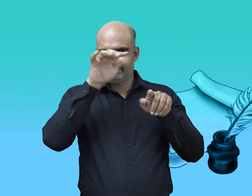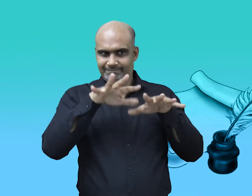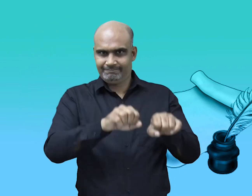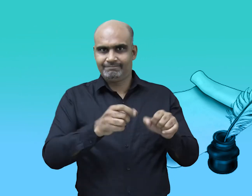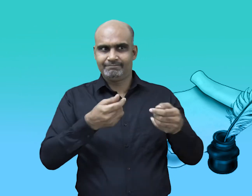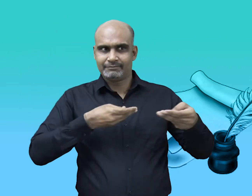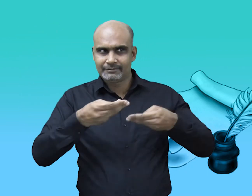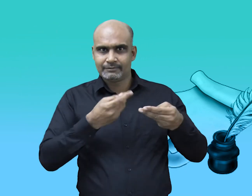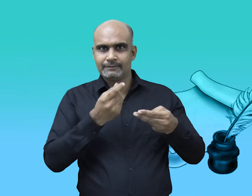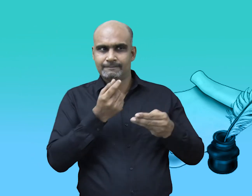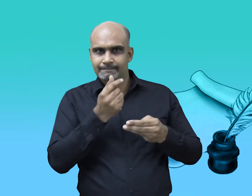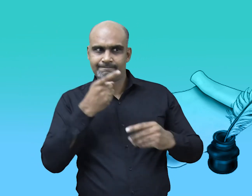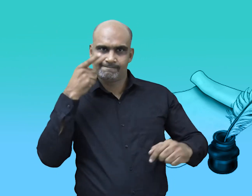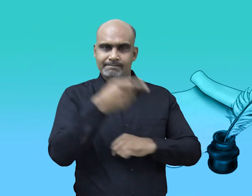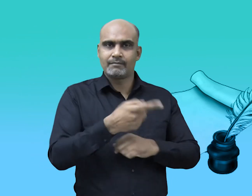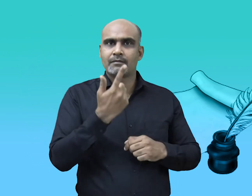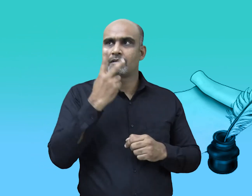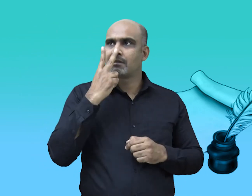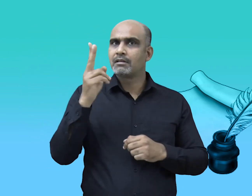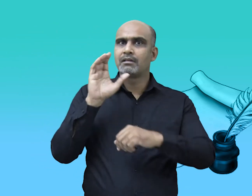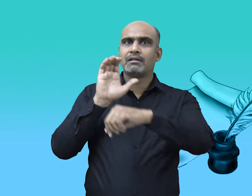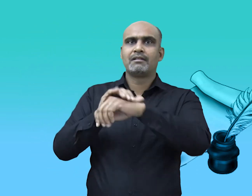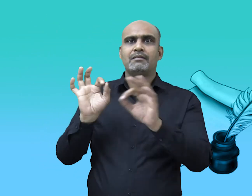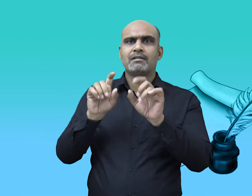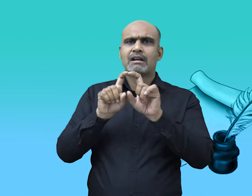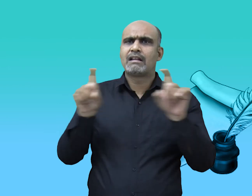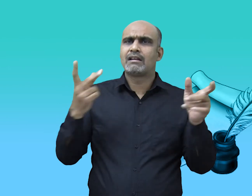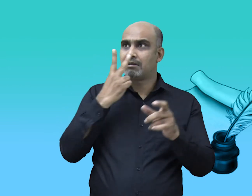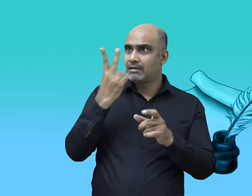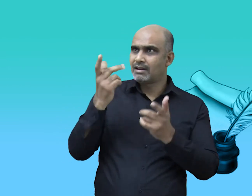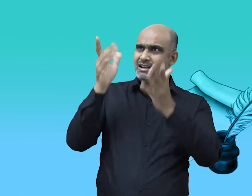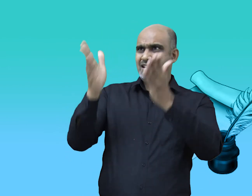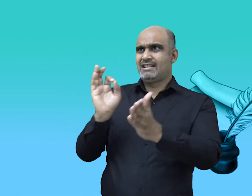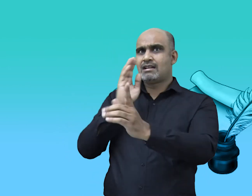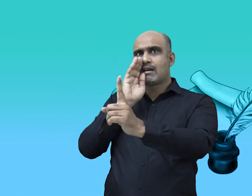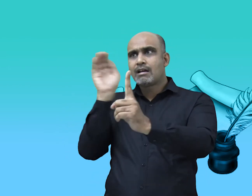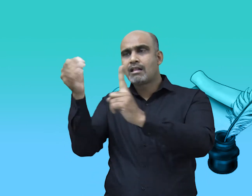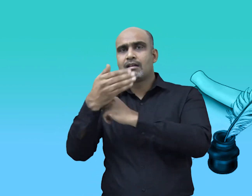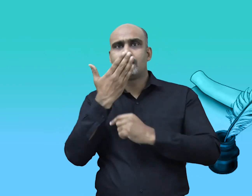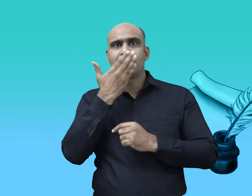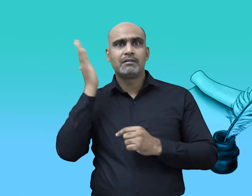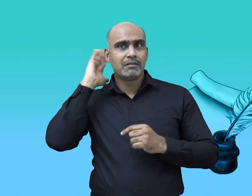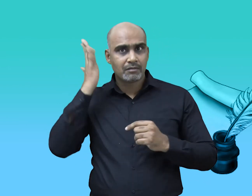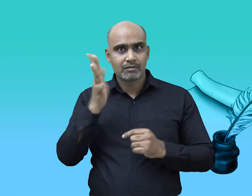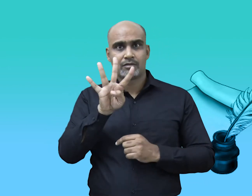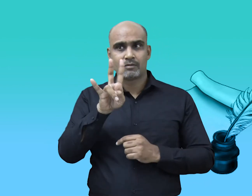आज बाहरी देश के लोग हमारे देश में आकर हमारी अर्थव्यवस्था के जरिए देश पर हमला कर रहे हैं।